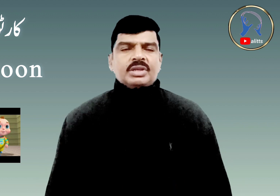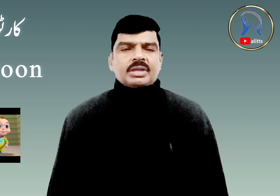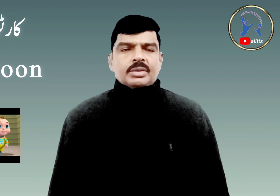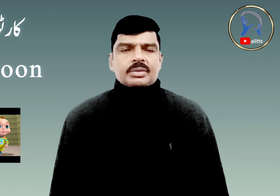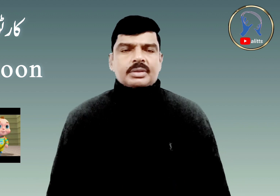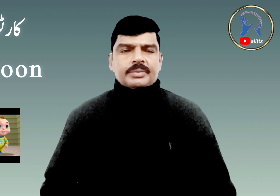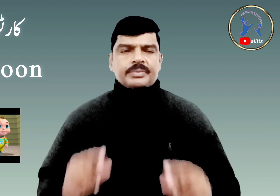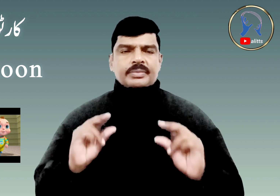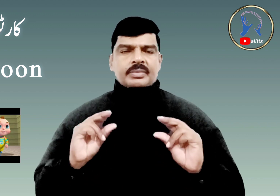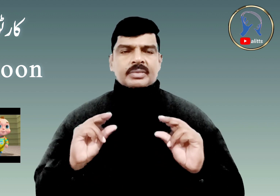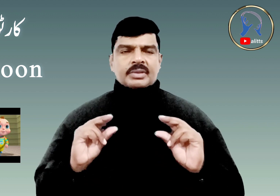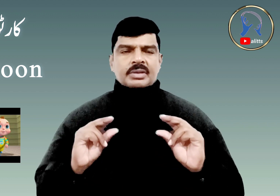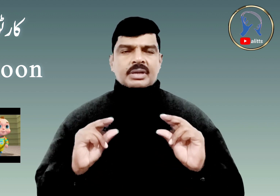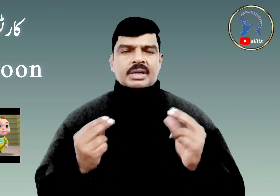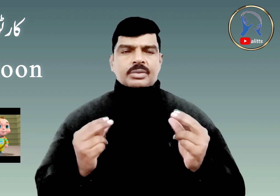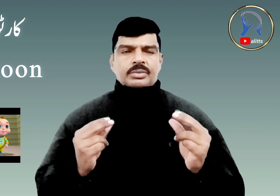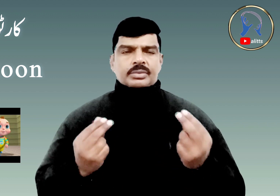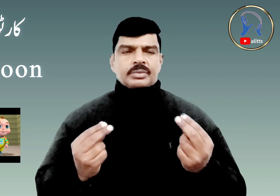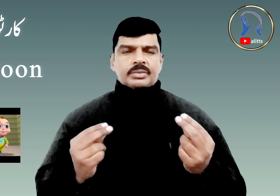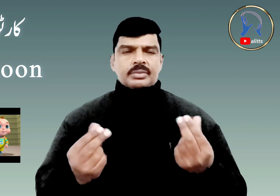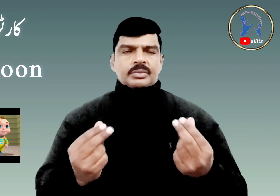पुतलियां नहीं होती, कार्टून।